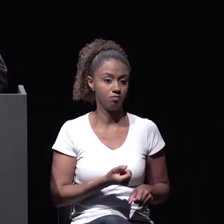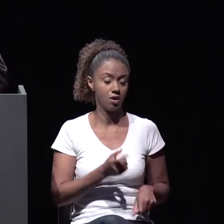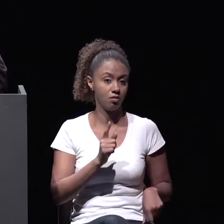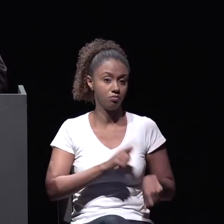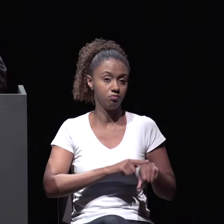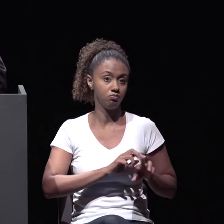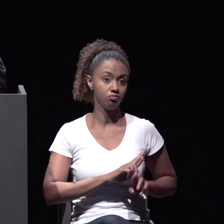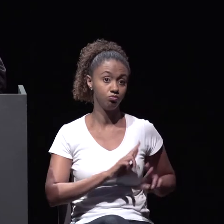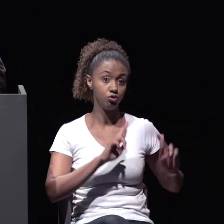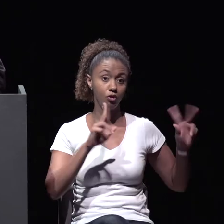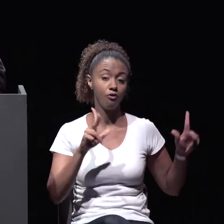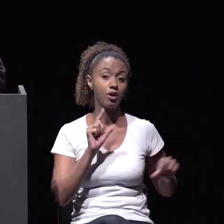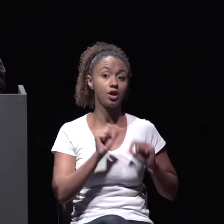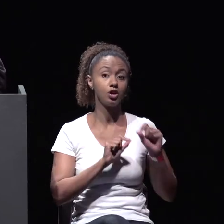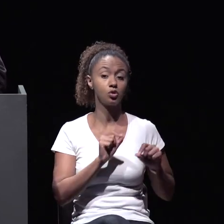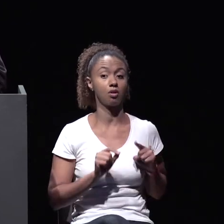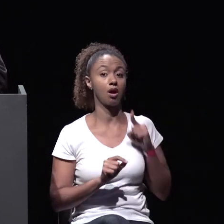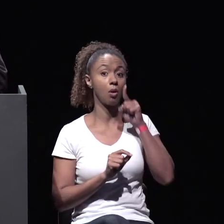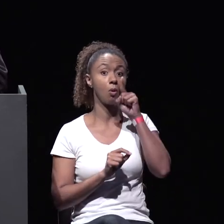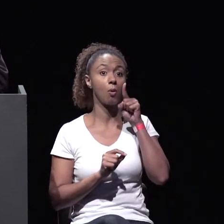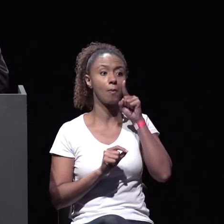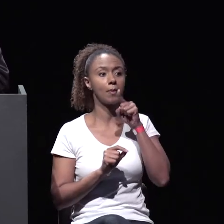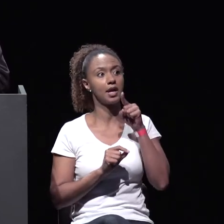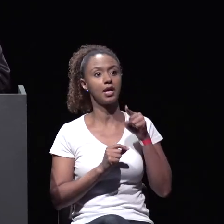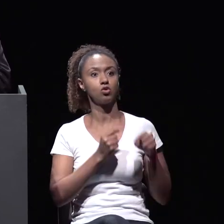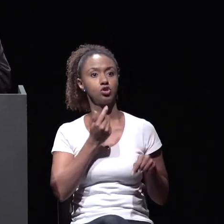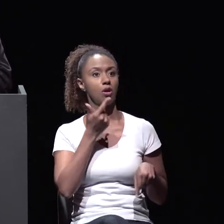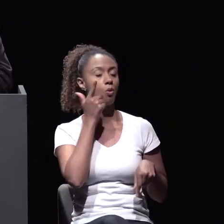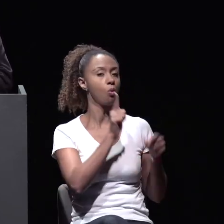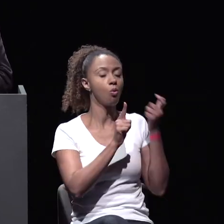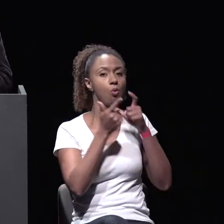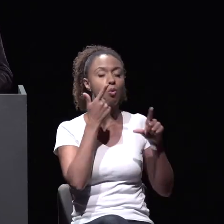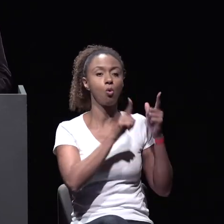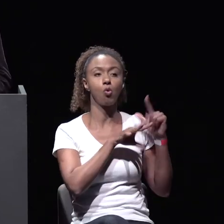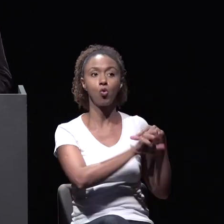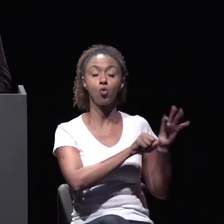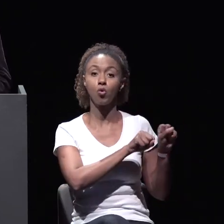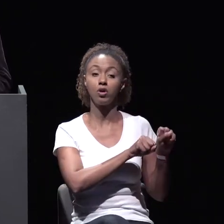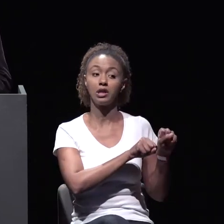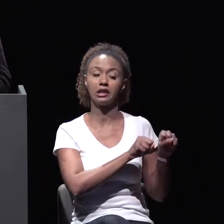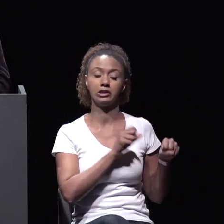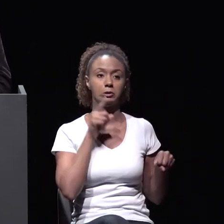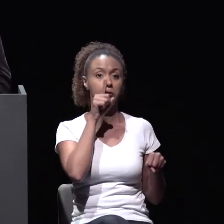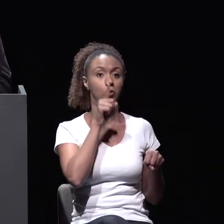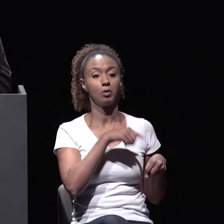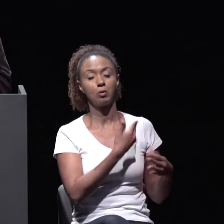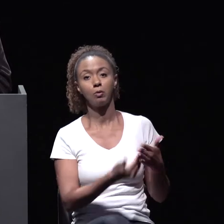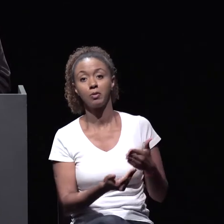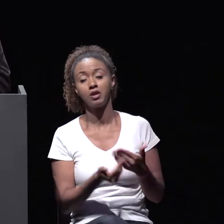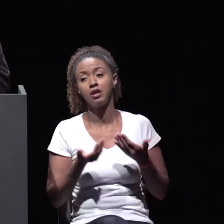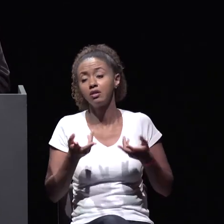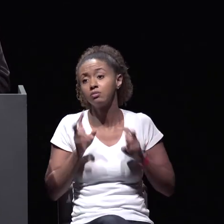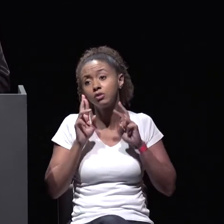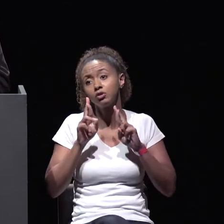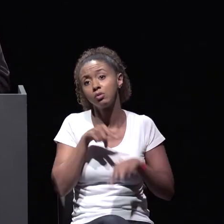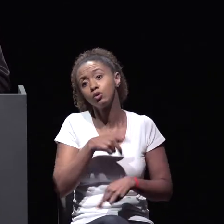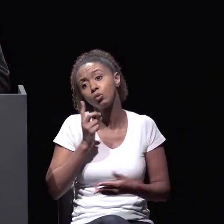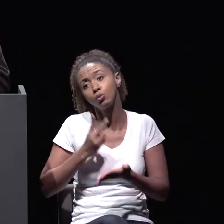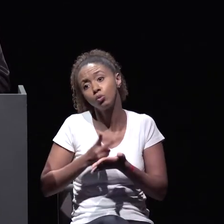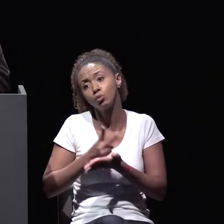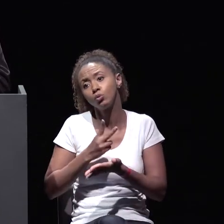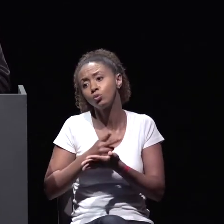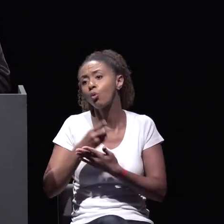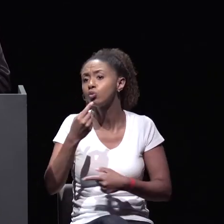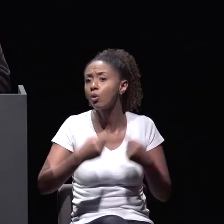da ameaça de uma série de conquistas que a gente teve e eu espero que a gente siga com esse tipo de discussão para que a gente